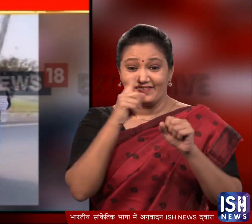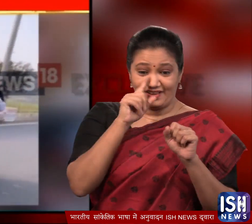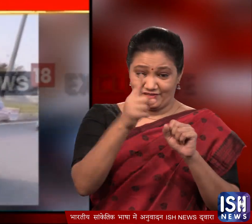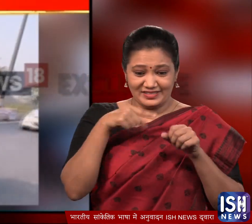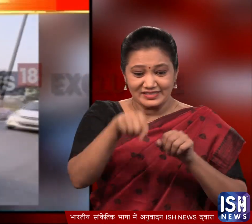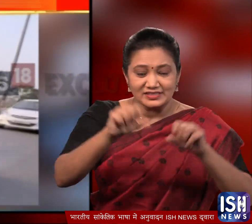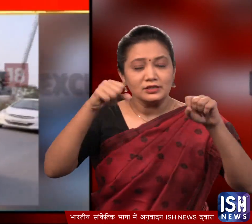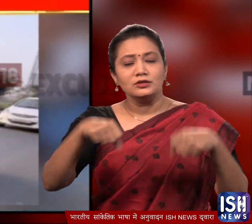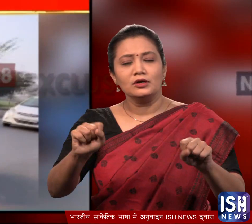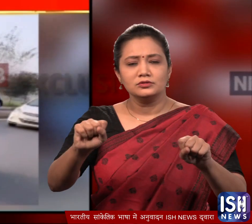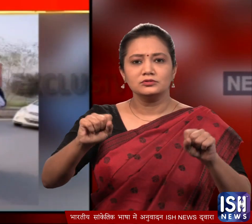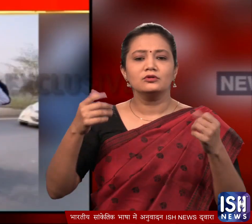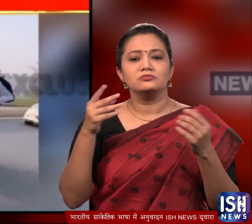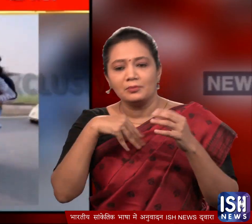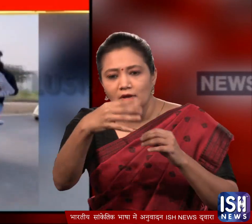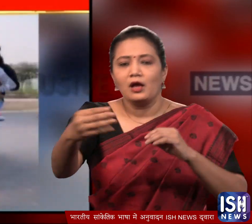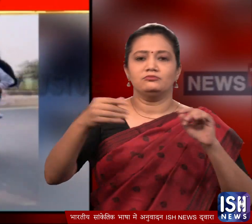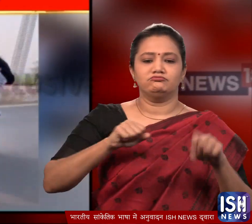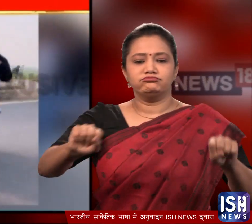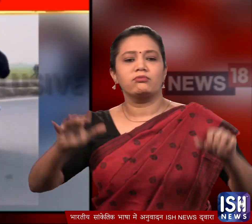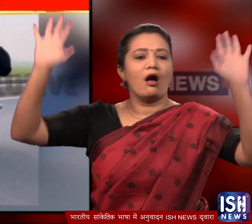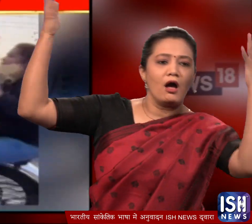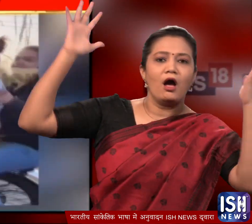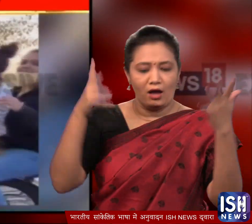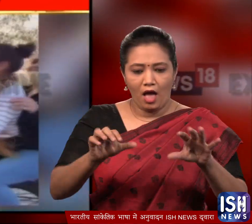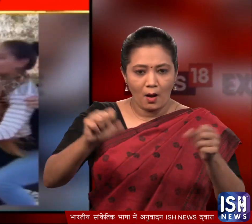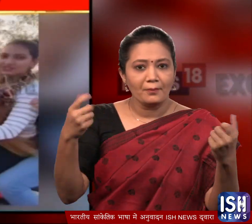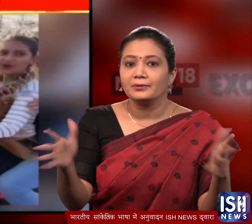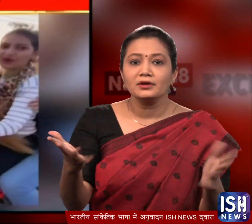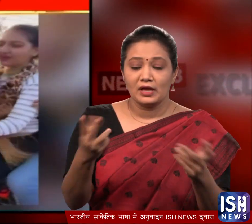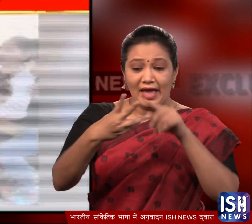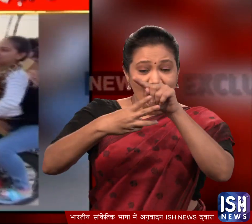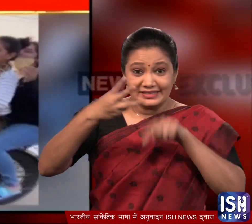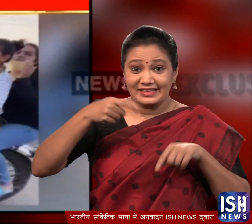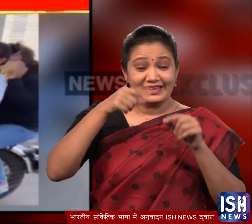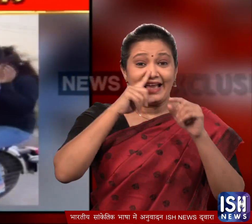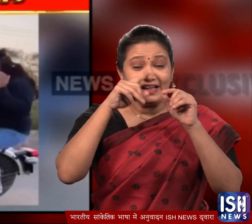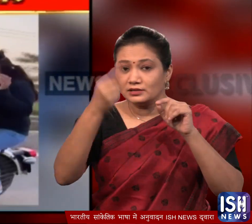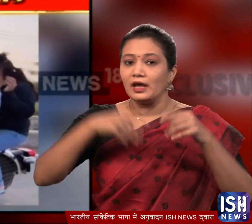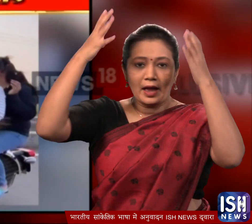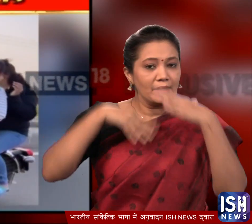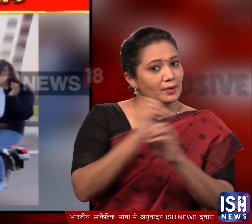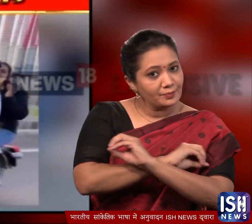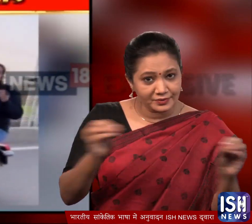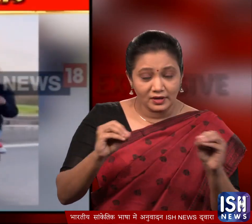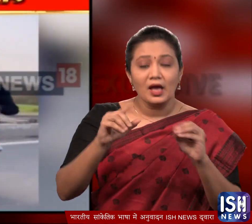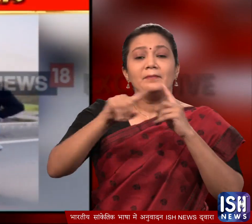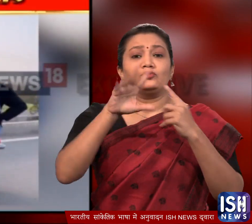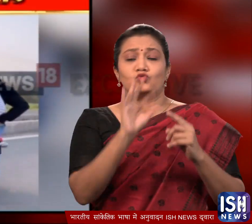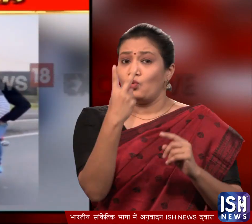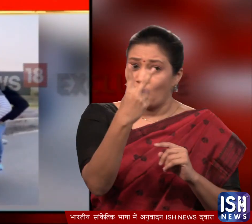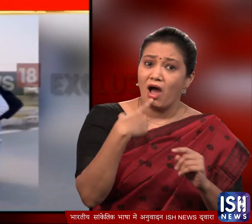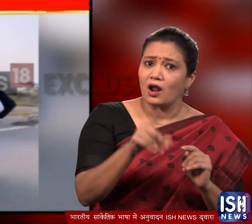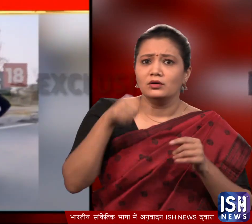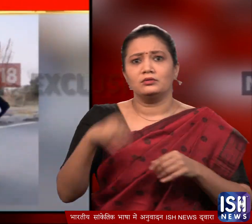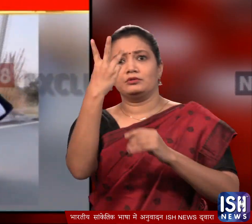कर रही थी वो बीच बीच में अपने दोनों हाथों को हवा में लहराती रही। इस दौरान तीनों में किसी ने न तो हेलमेट लगाया था, ऊपर से 2 की